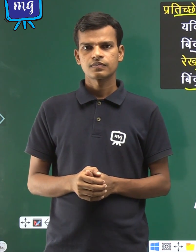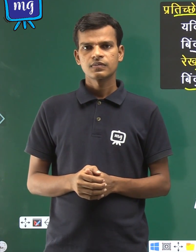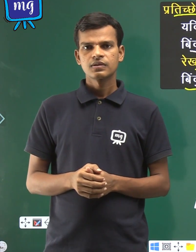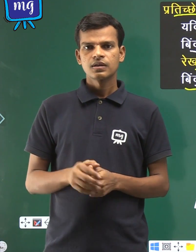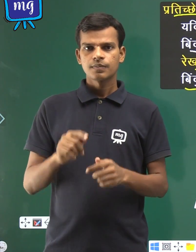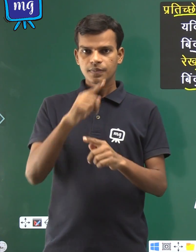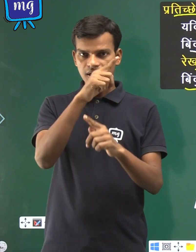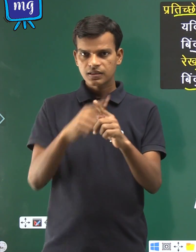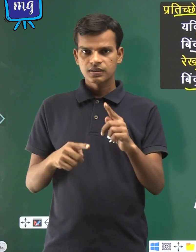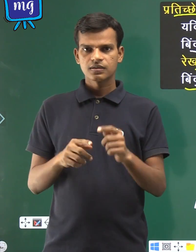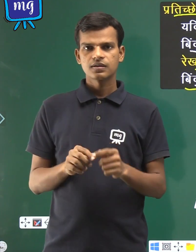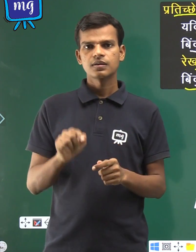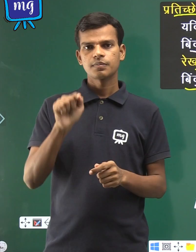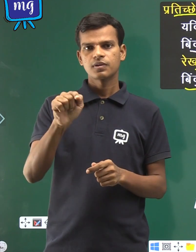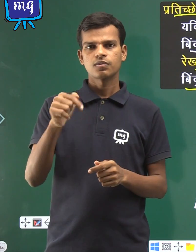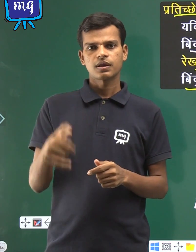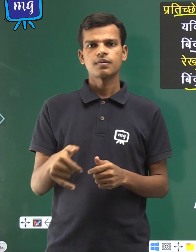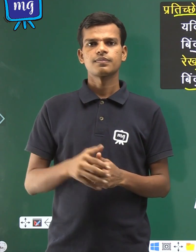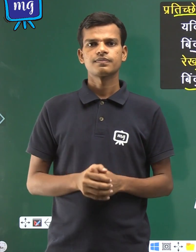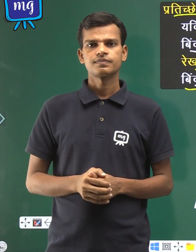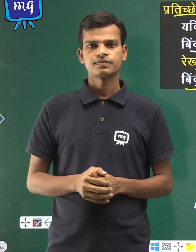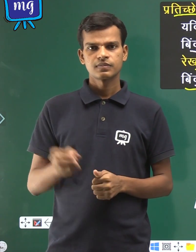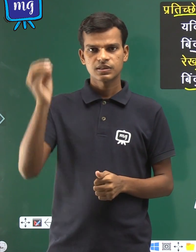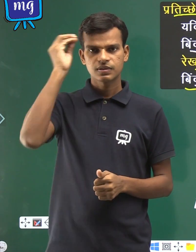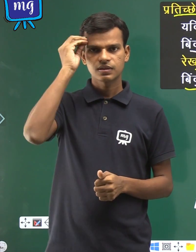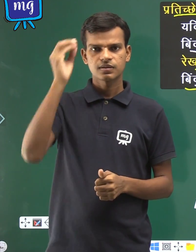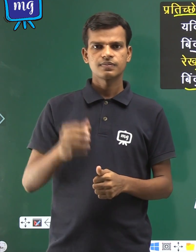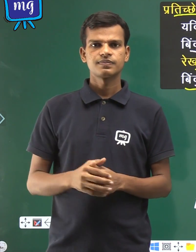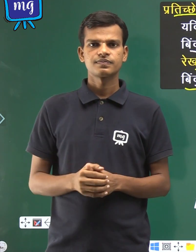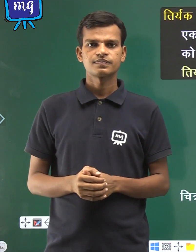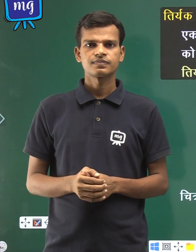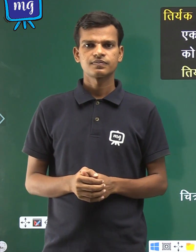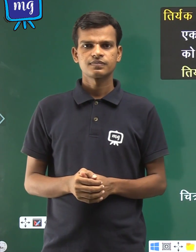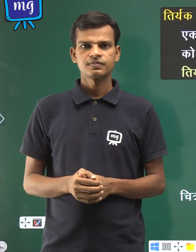प्रतिच्छेदी बिंदु है। समझ आ गया?